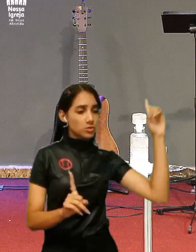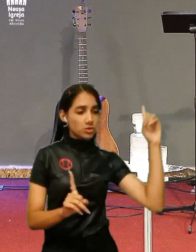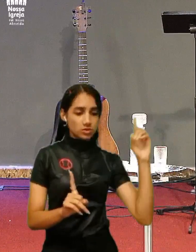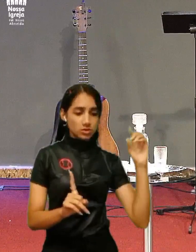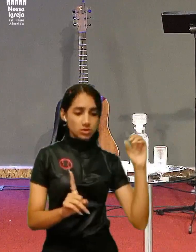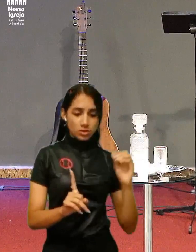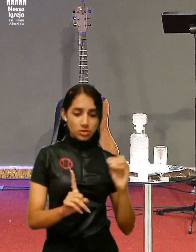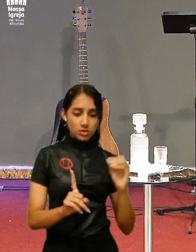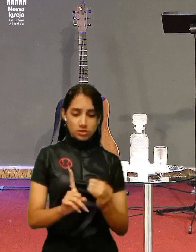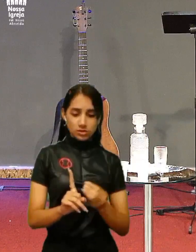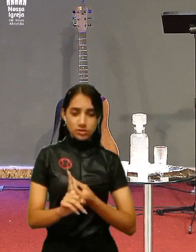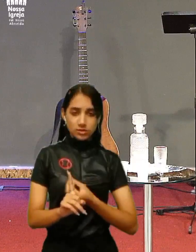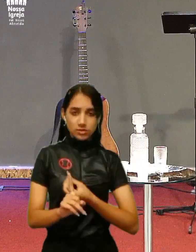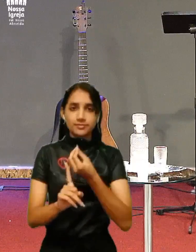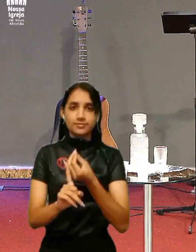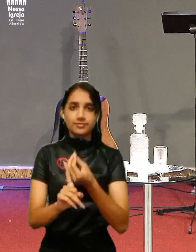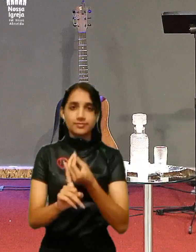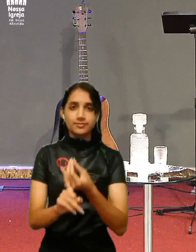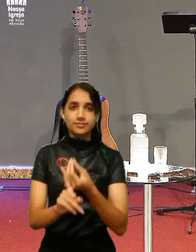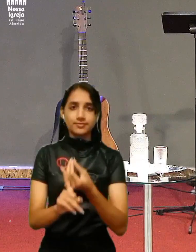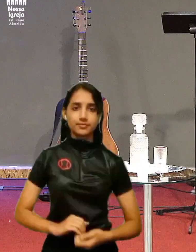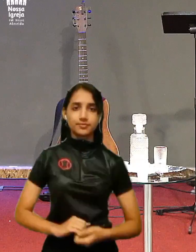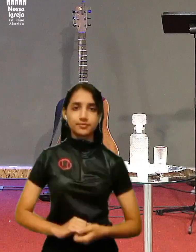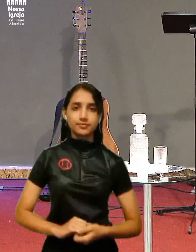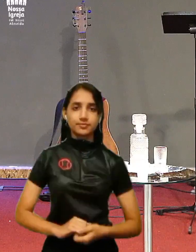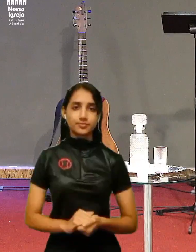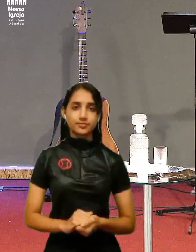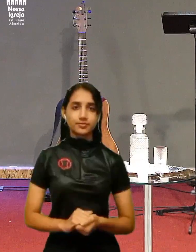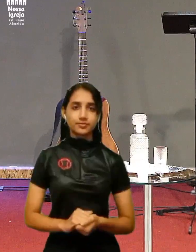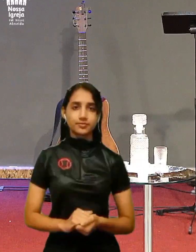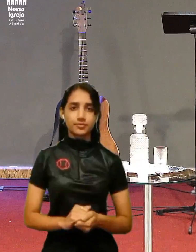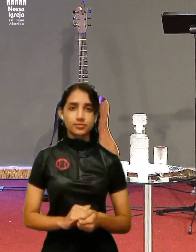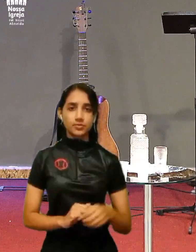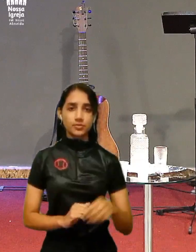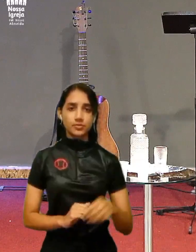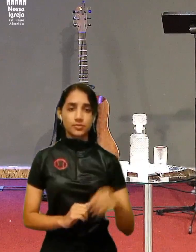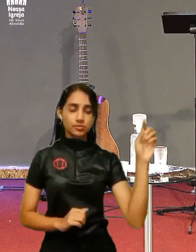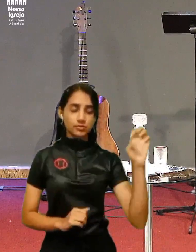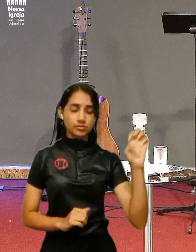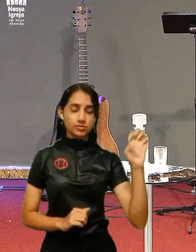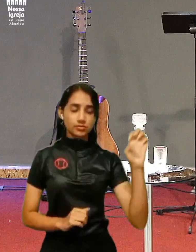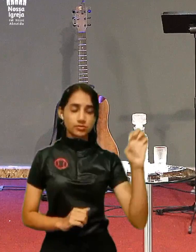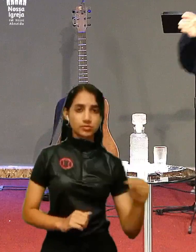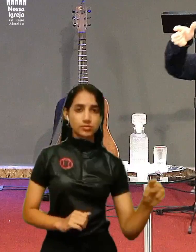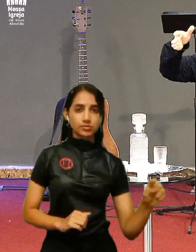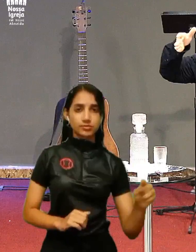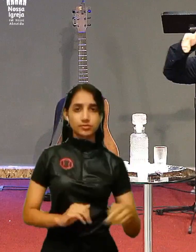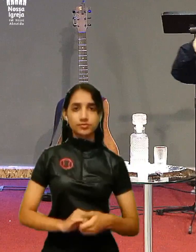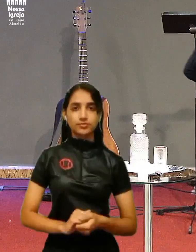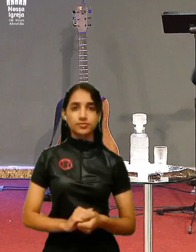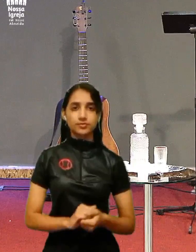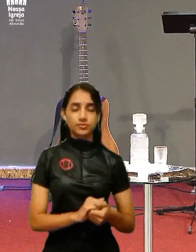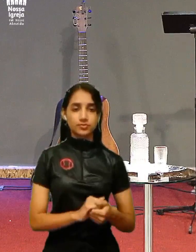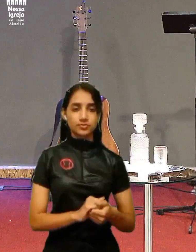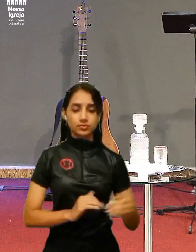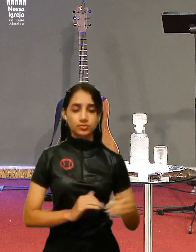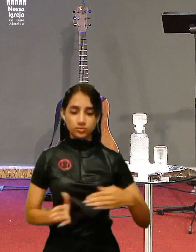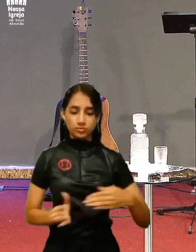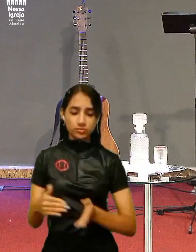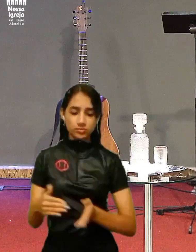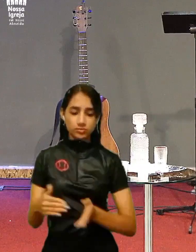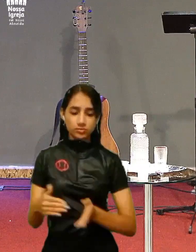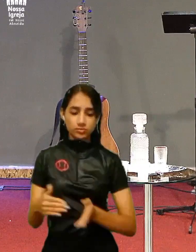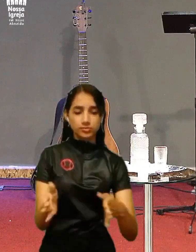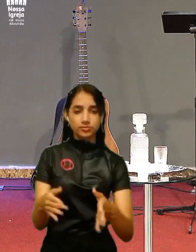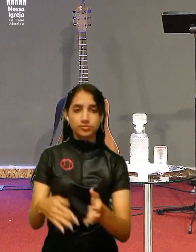Ezequiel capítulo 47, a visão profética do rio de Deus, um rio que flui do trono de Deus, e onde passa,